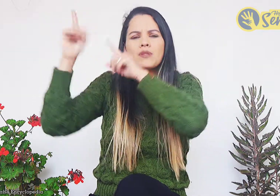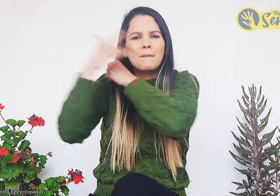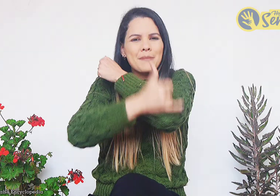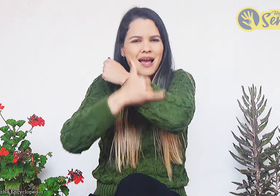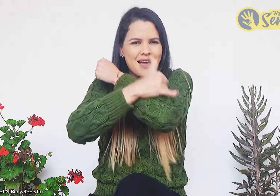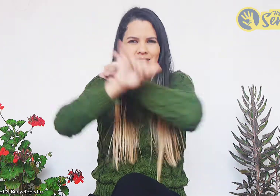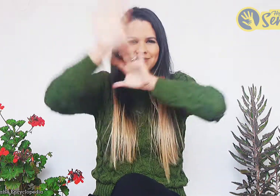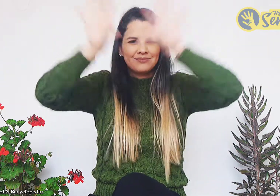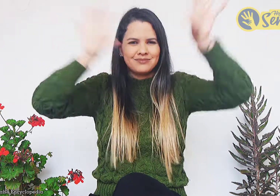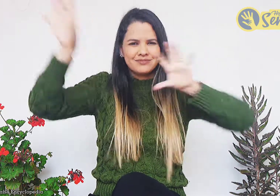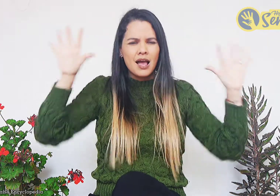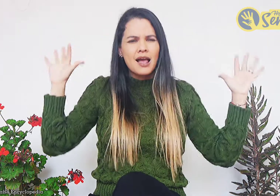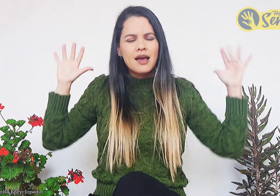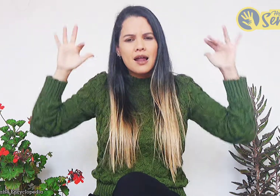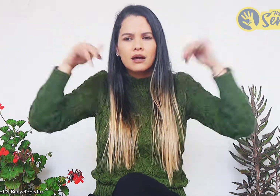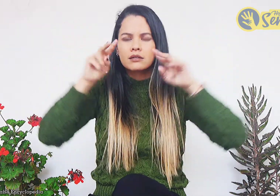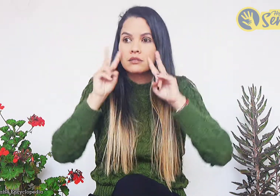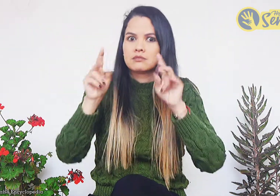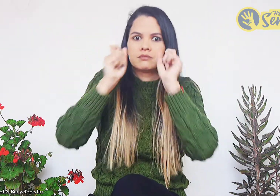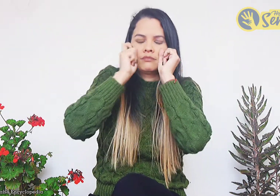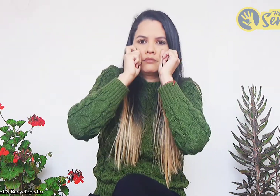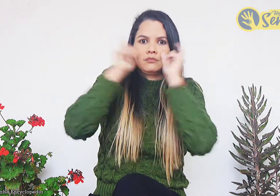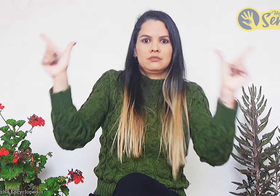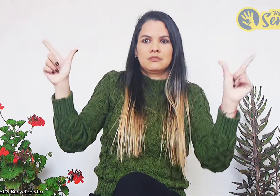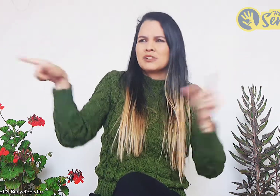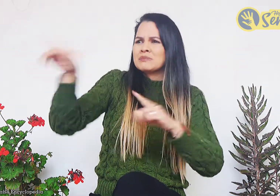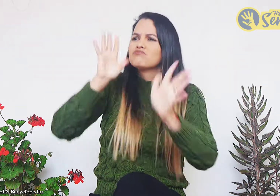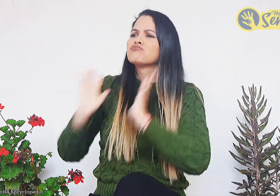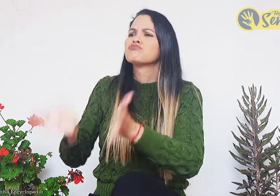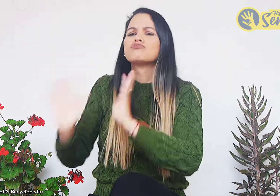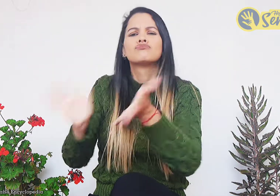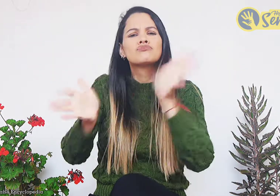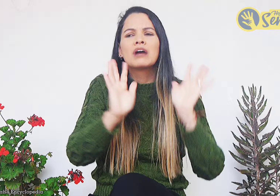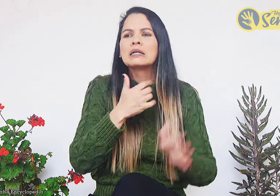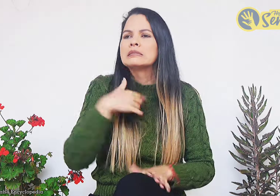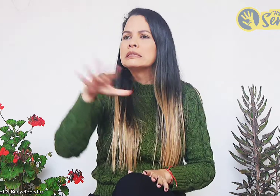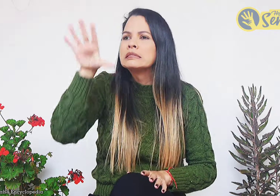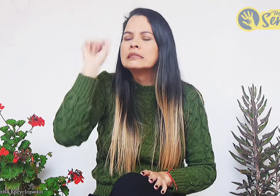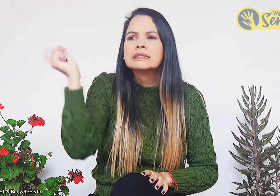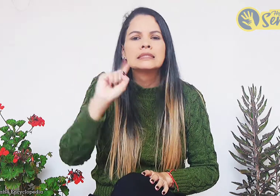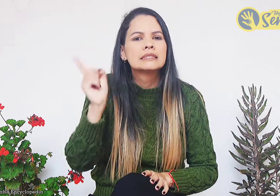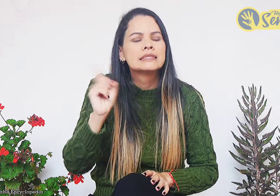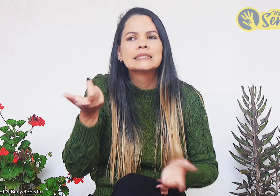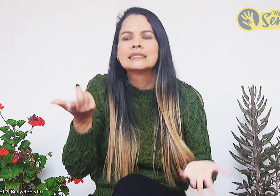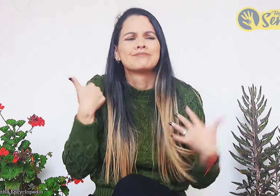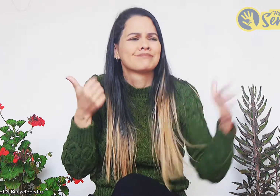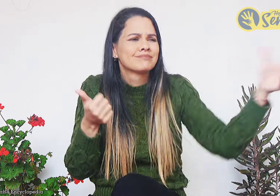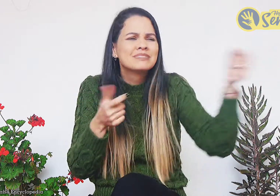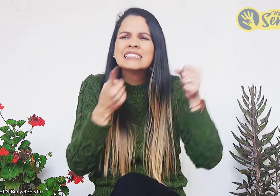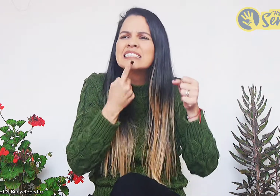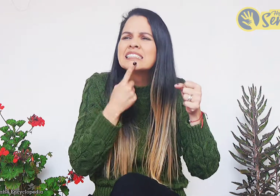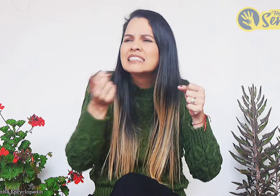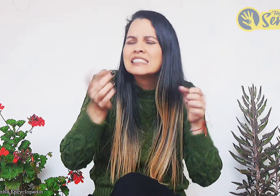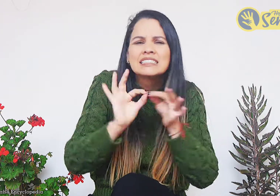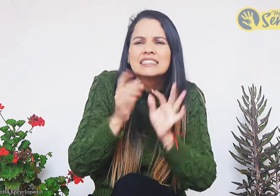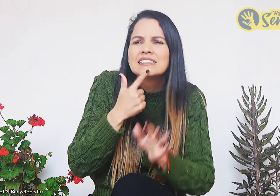llegaron extranjeros a esta tierra, comerciantes, se dieron cuenta que acá se hablaba solamente en lengua de señas. Debían utilizar intérpretes para